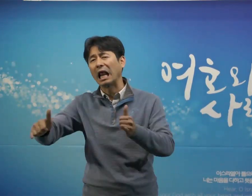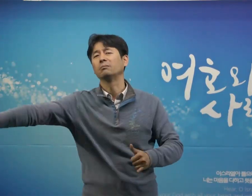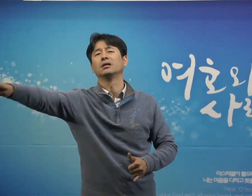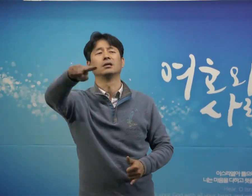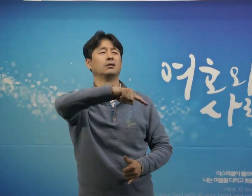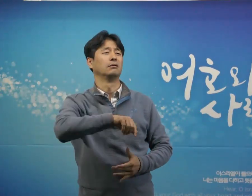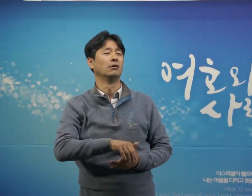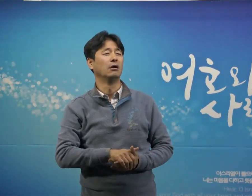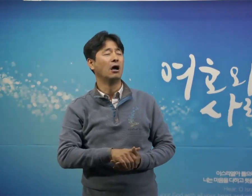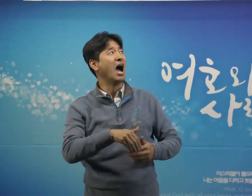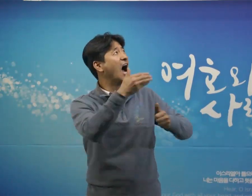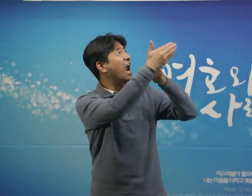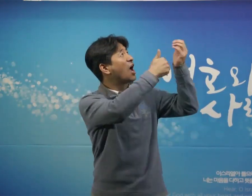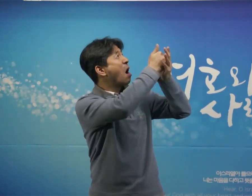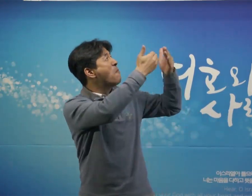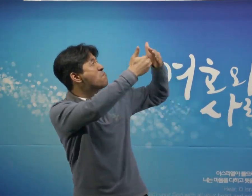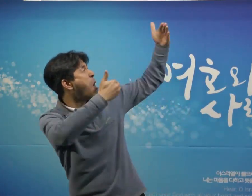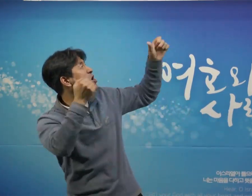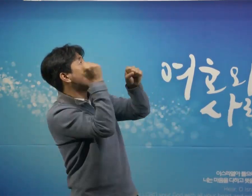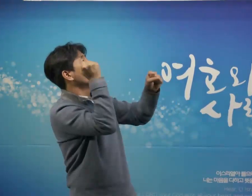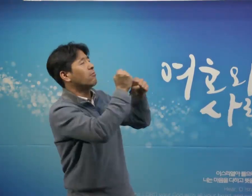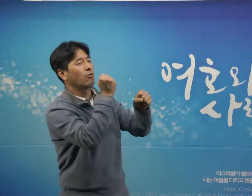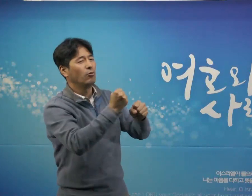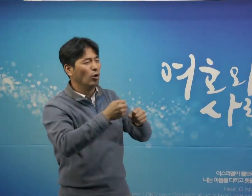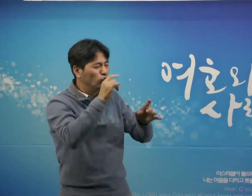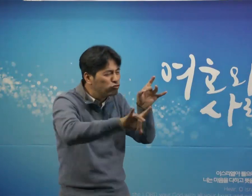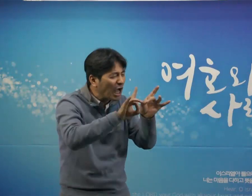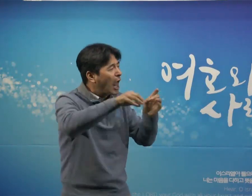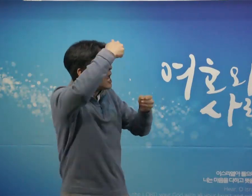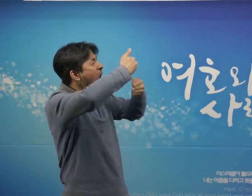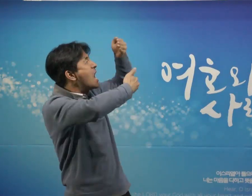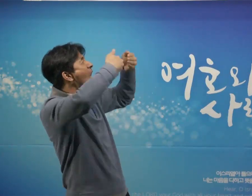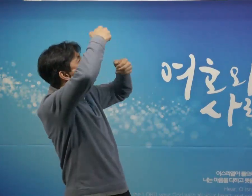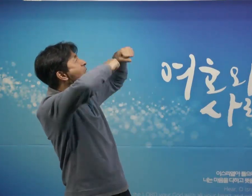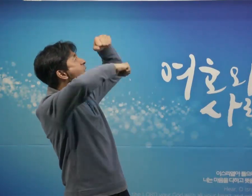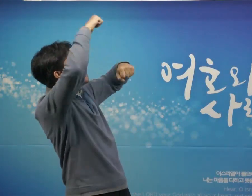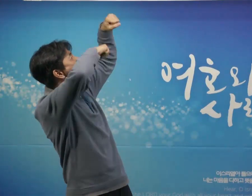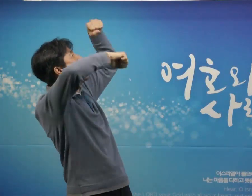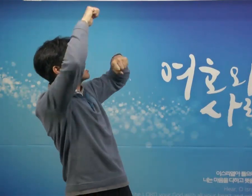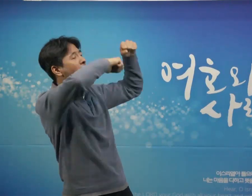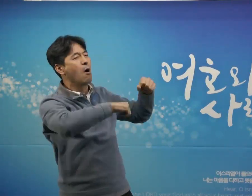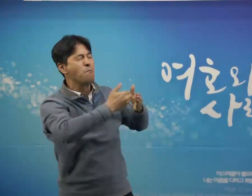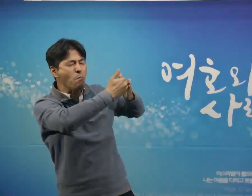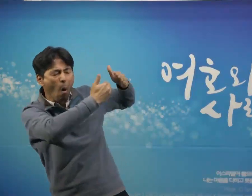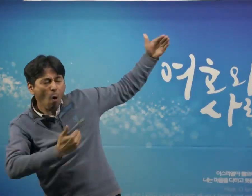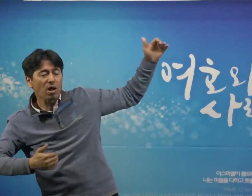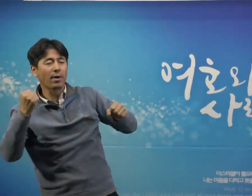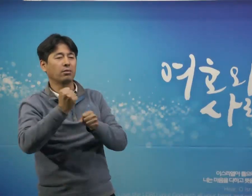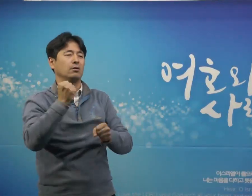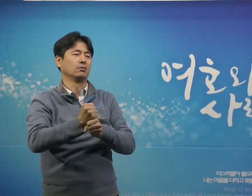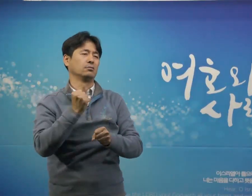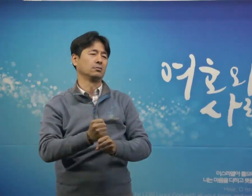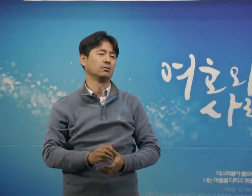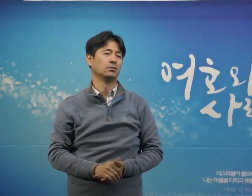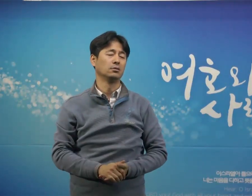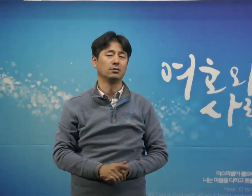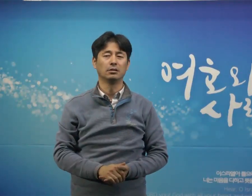우리 사람들의 책임입니다. 하나님과 멀어지고자 우상을 만들고 하나님과 우리